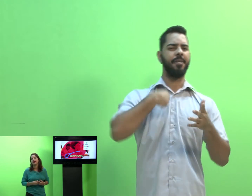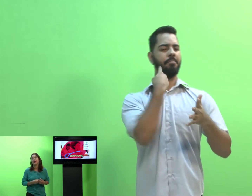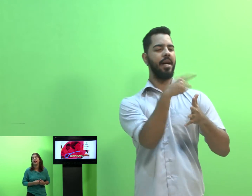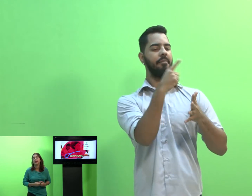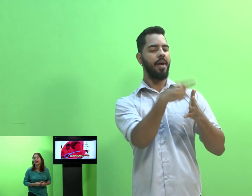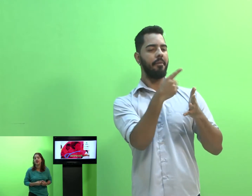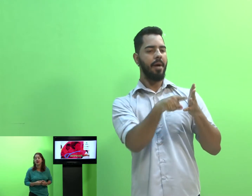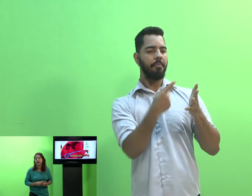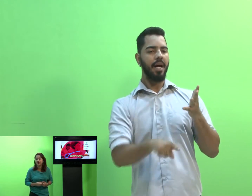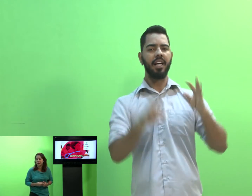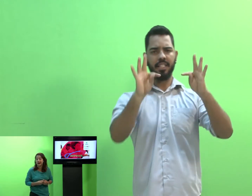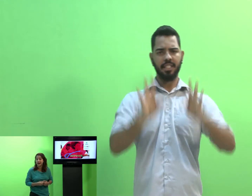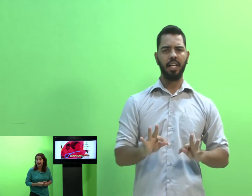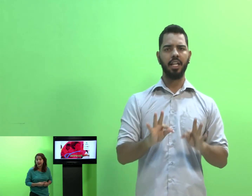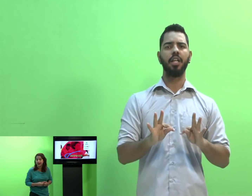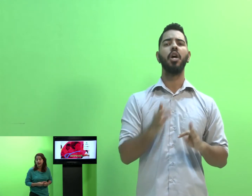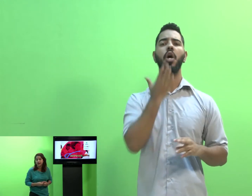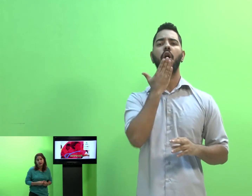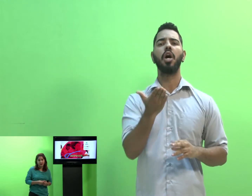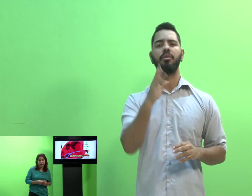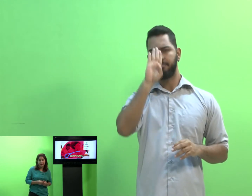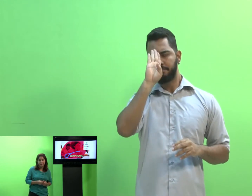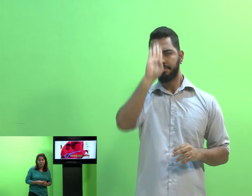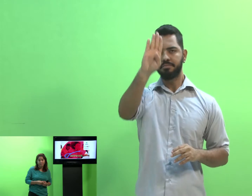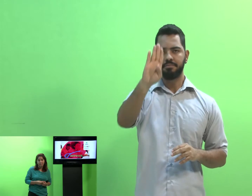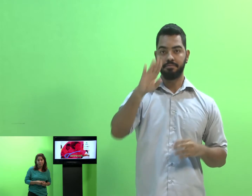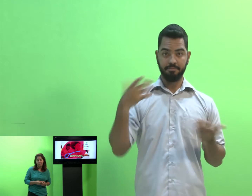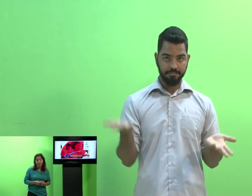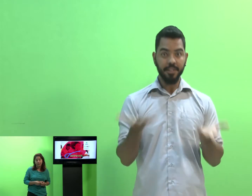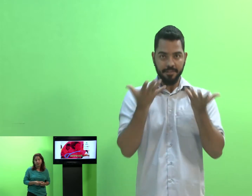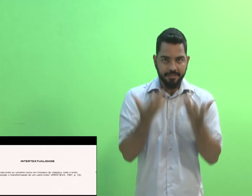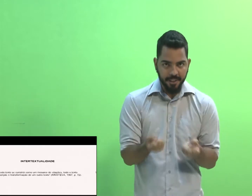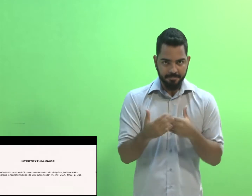e quais são as características principais deles. Vamos lá?